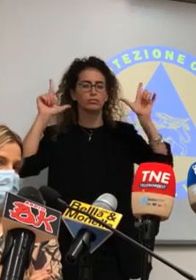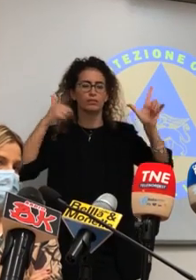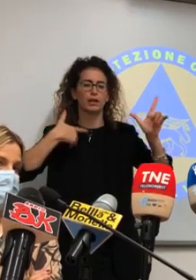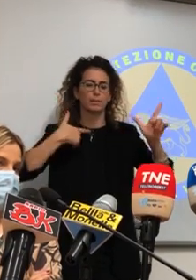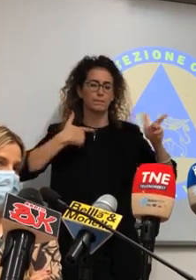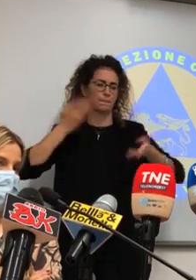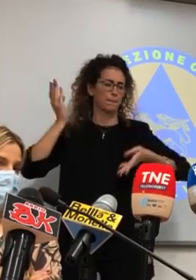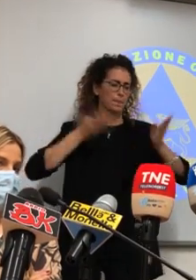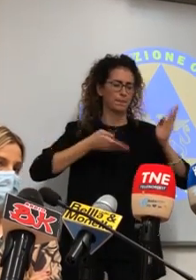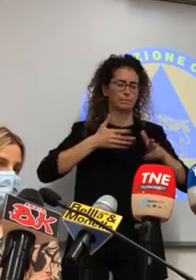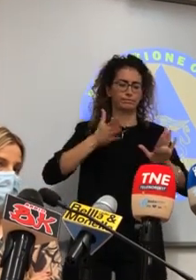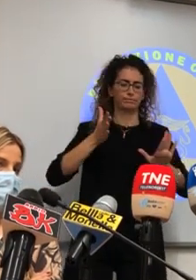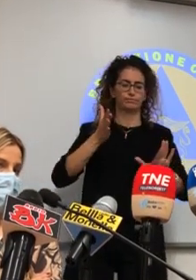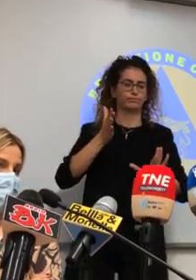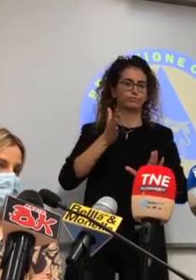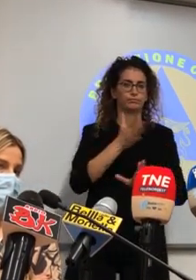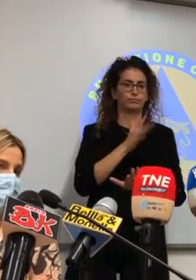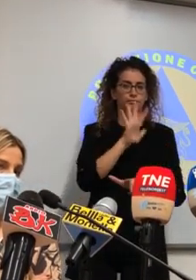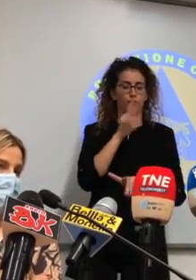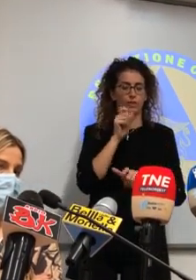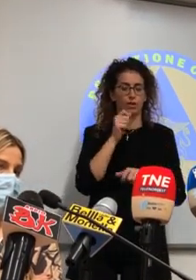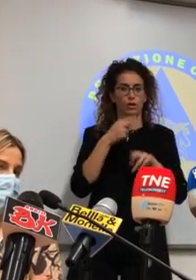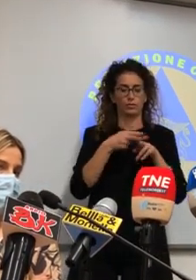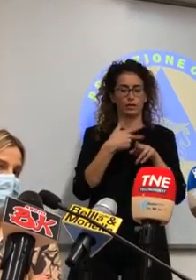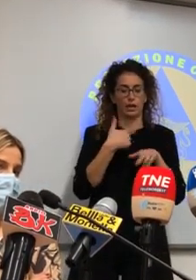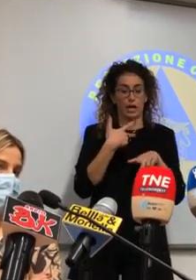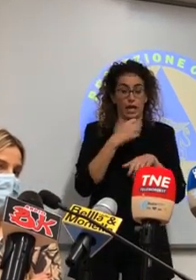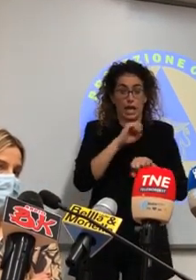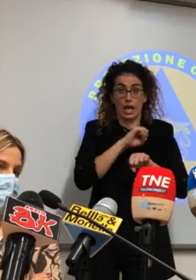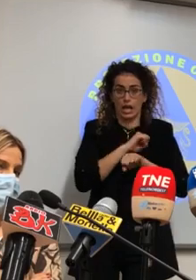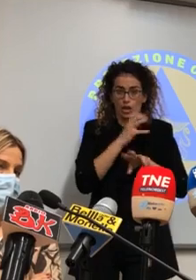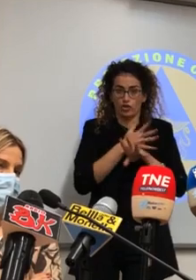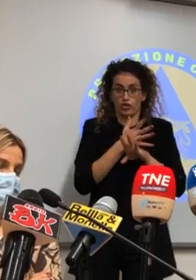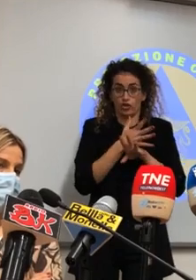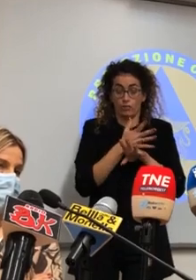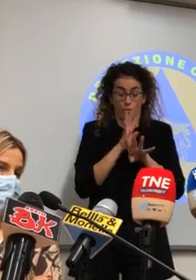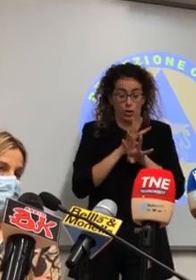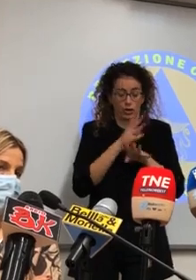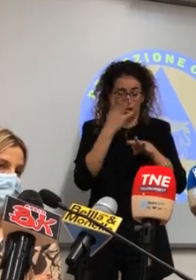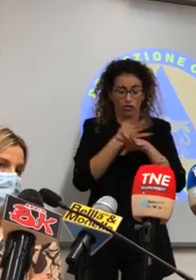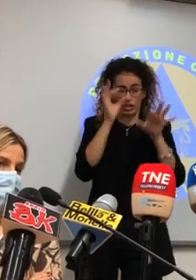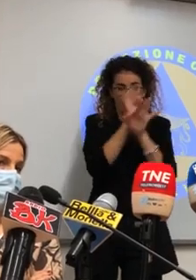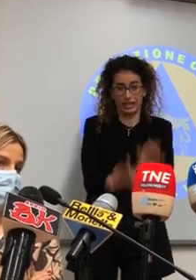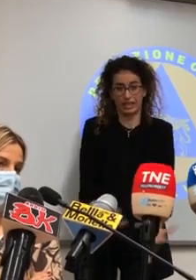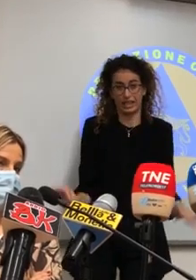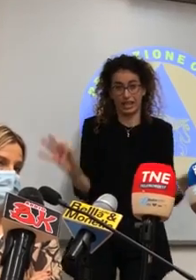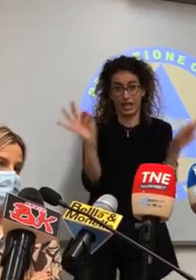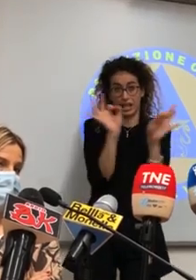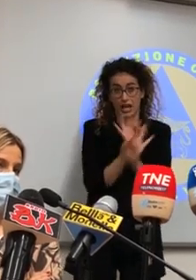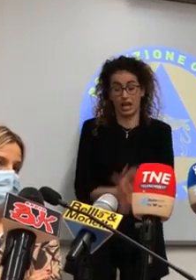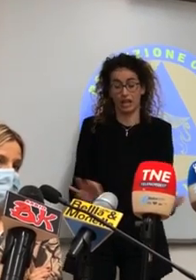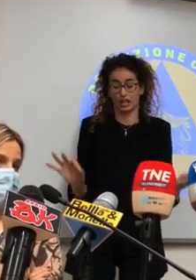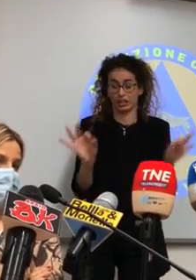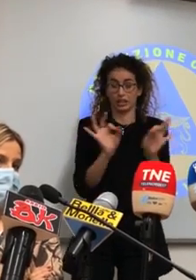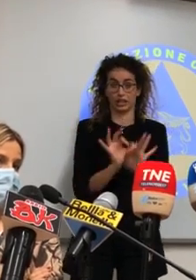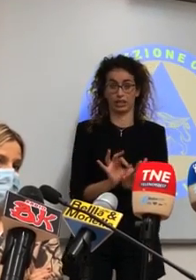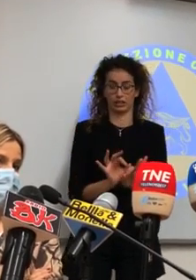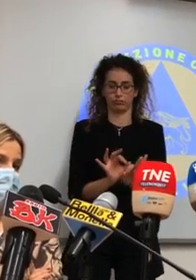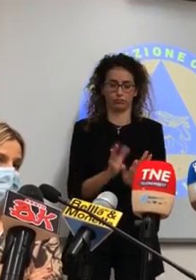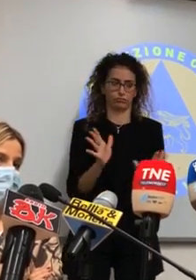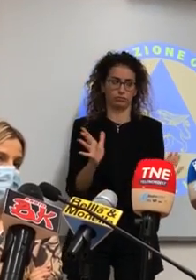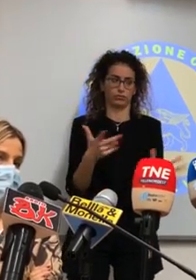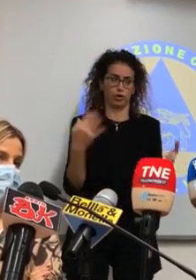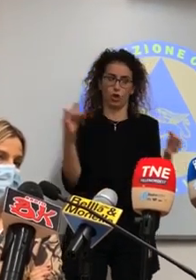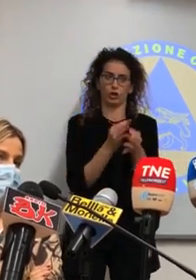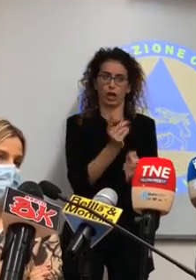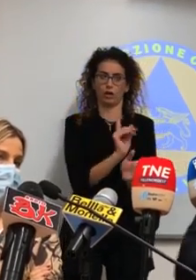quelle fisiche perché gli esempi che ho visto a Roma penso che non c'entrino nulla con la protesta, no? Sono da condannare senza se e senza ma, soprattutto